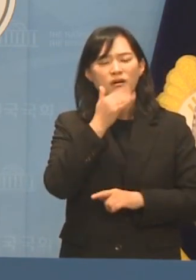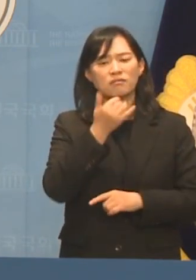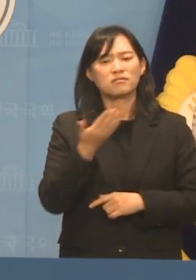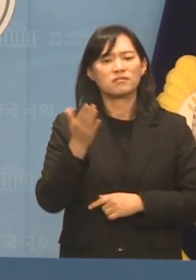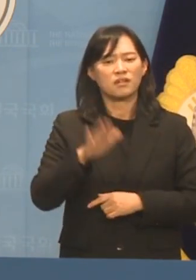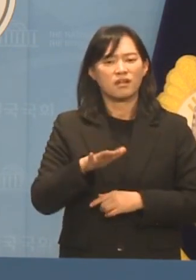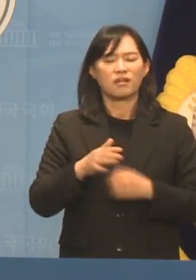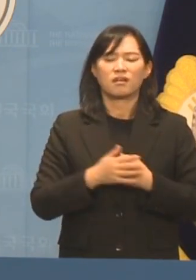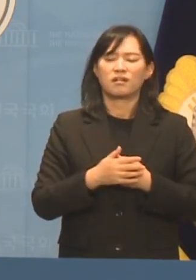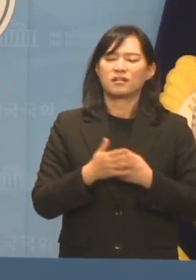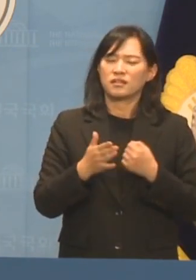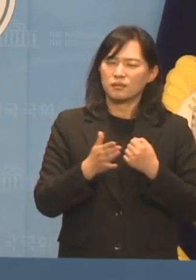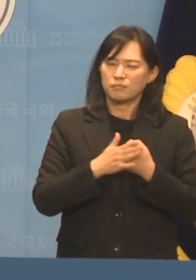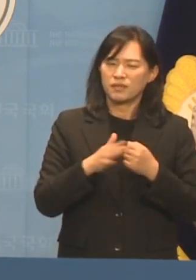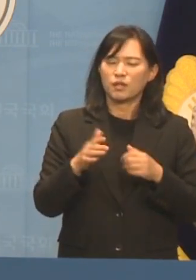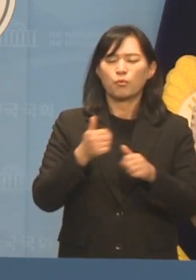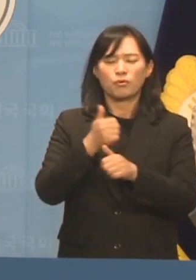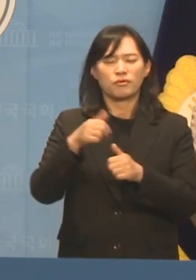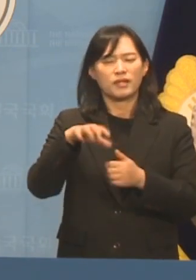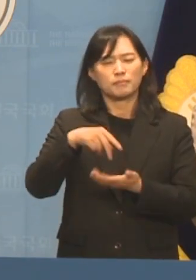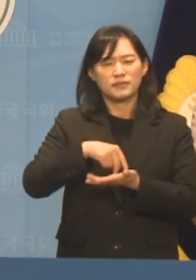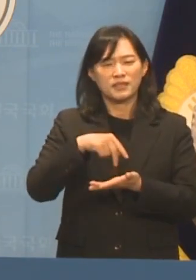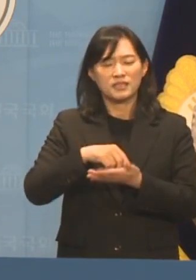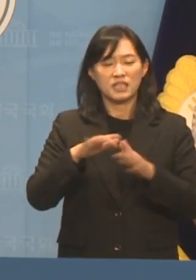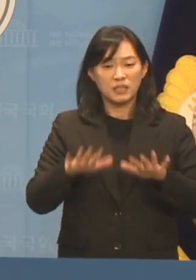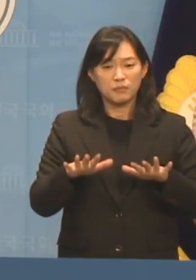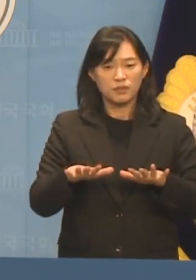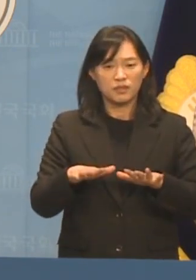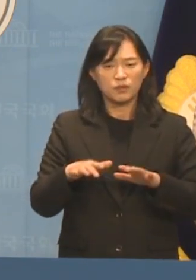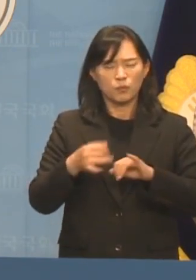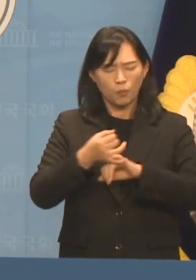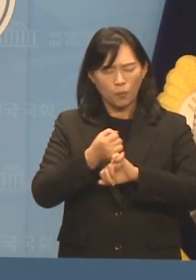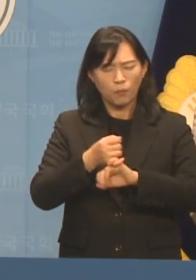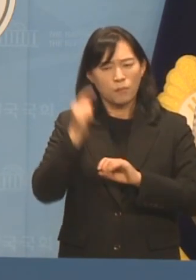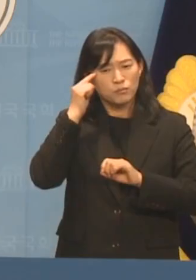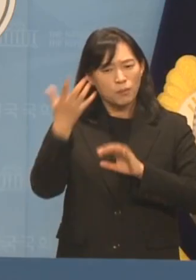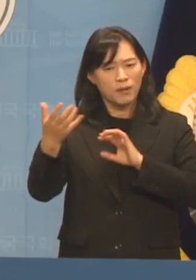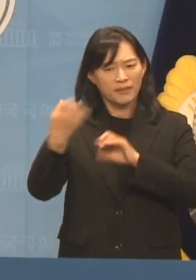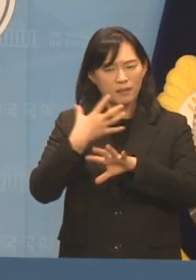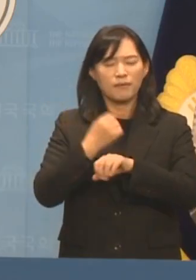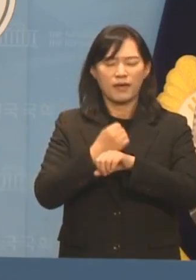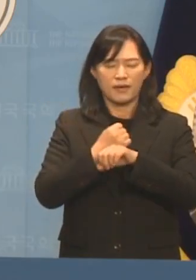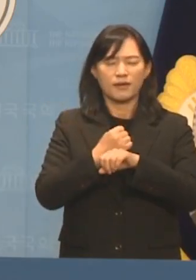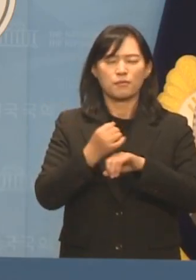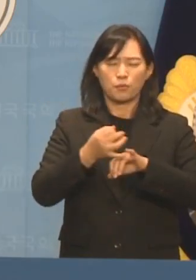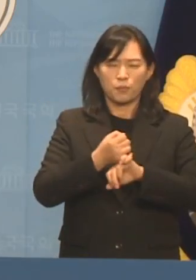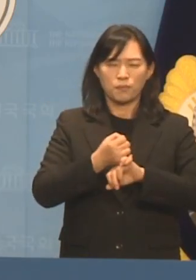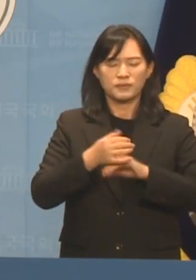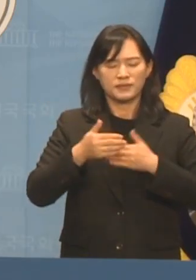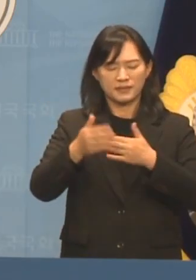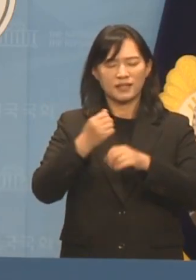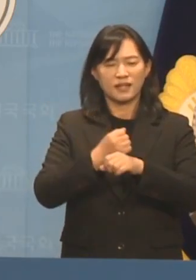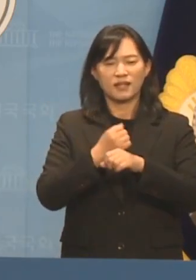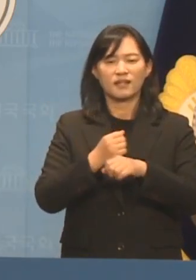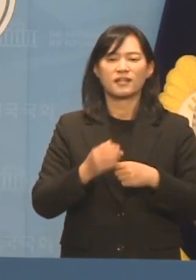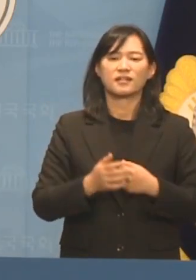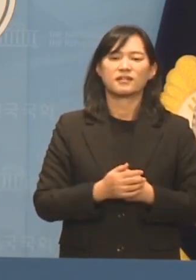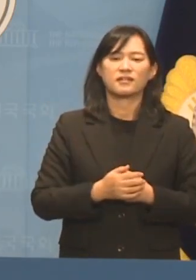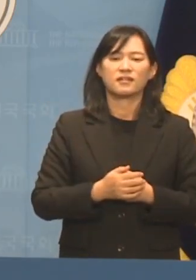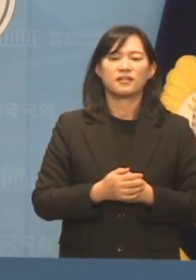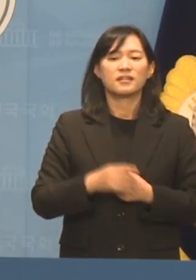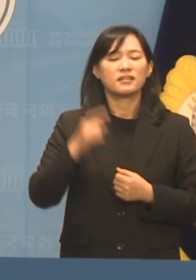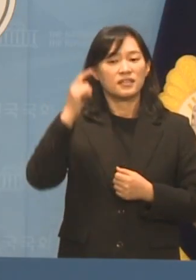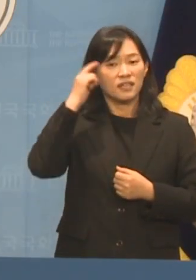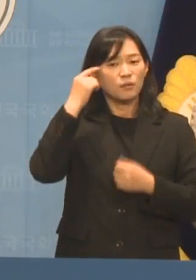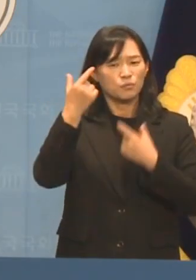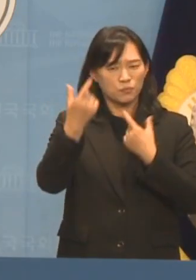저희 정무위원회에서는 이번에 청문회를 좀 꼭 진행을 시켜야 되겠다 이런 생각을 갖고 있습니다. 역시 을지로위원회도 같은 생각을